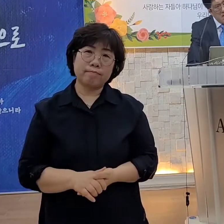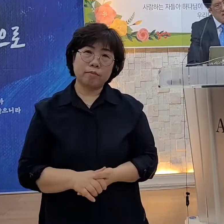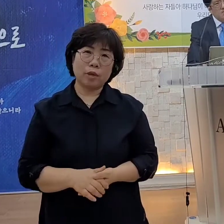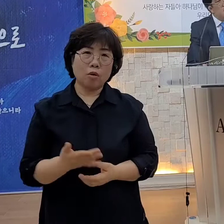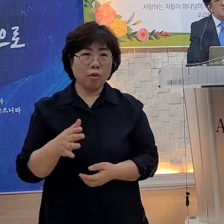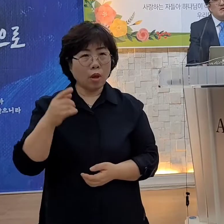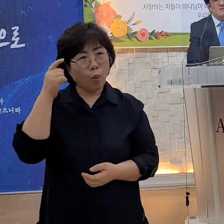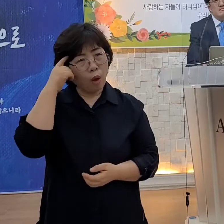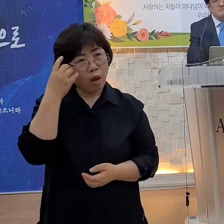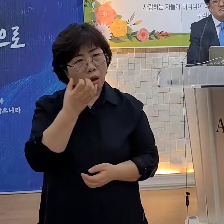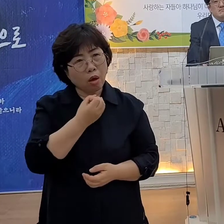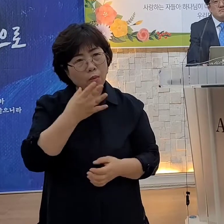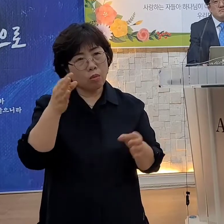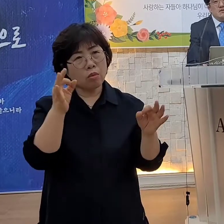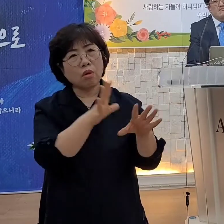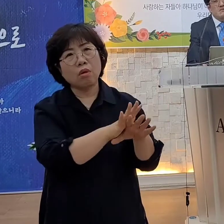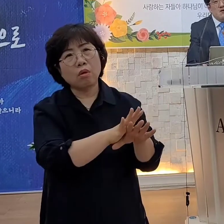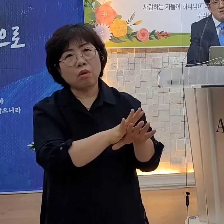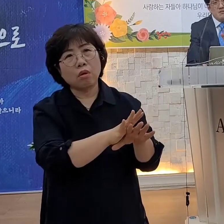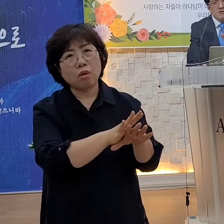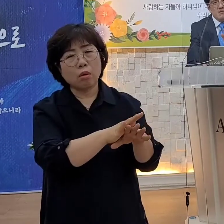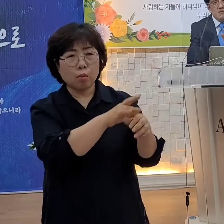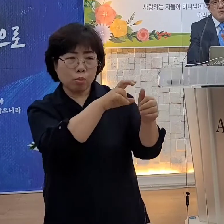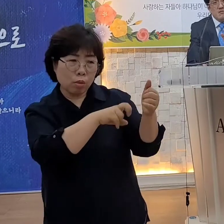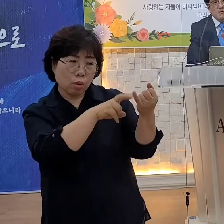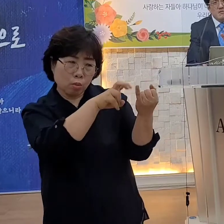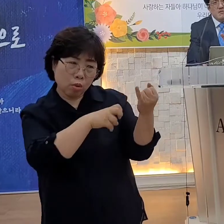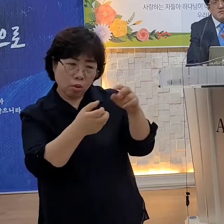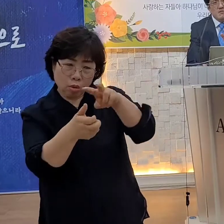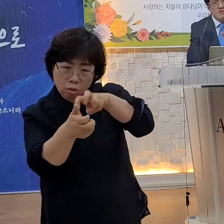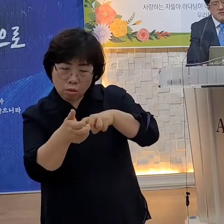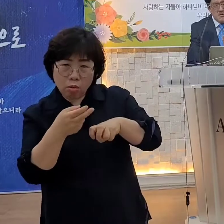근데 이상하게 행복하지 않아요. 안 미워하는데.